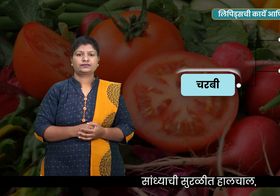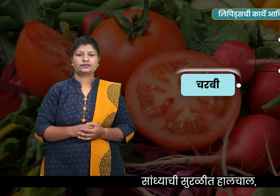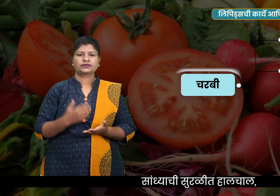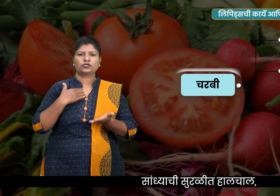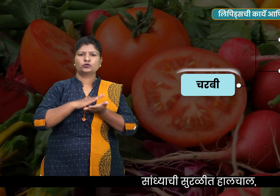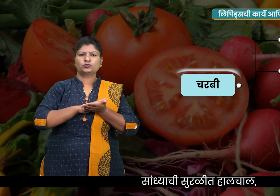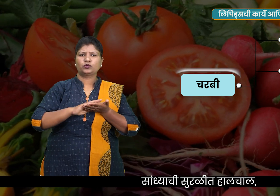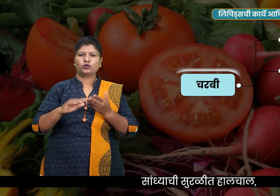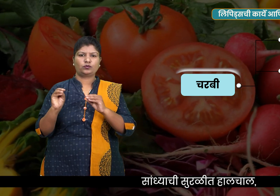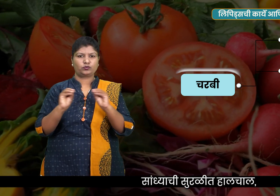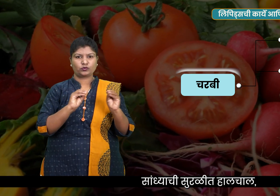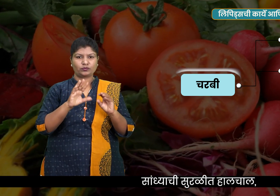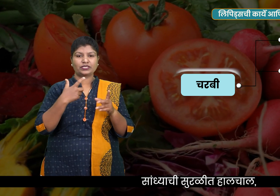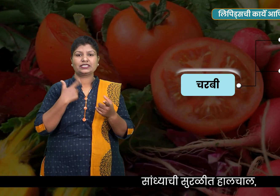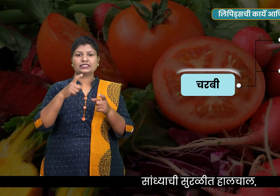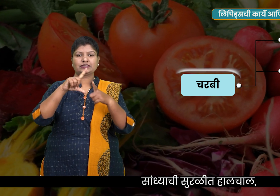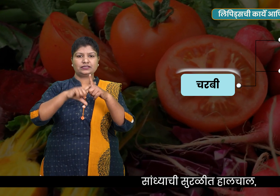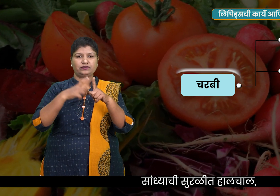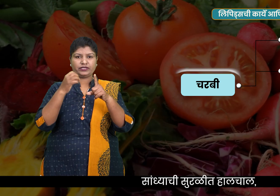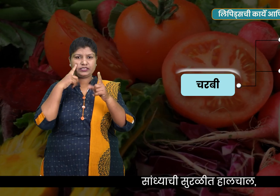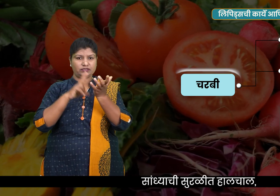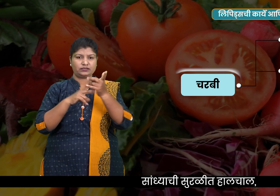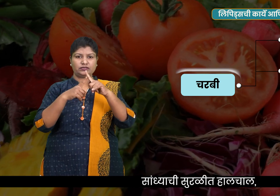सांध्याची सुरळीत हालचाल,